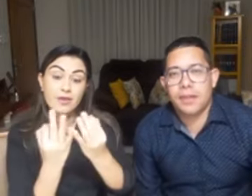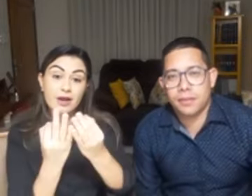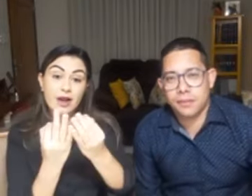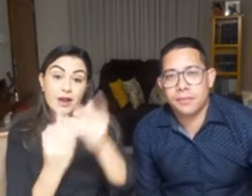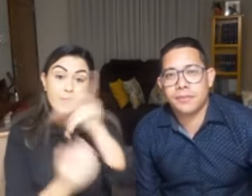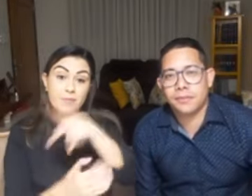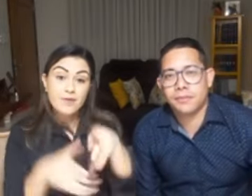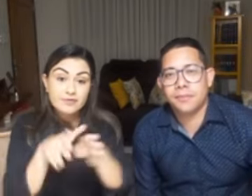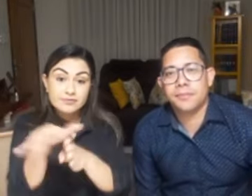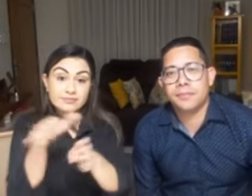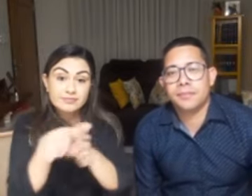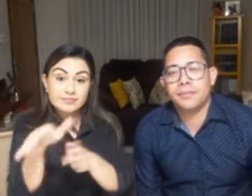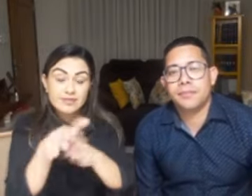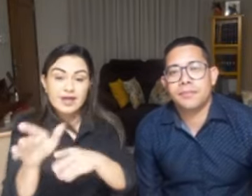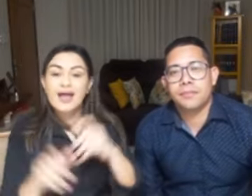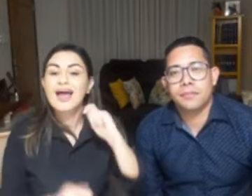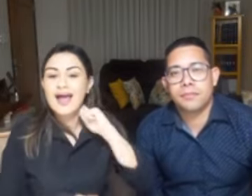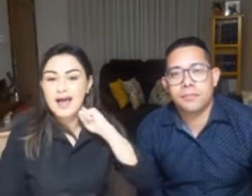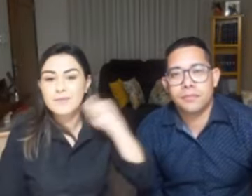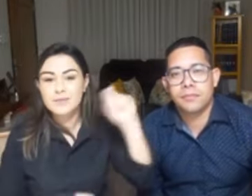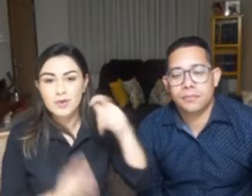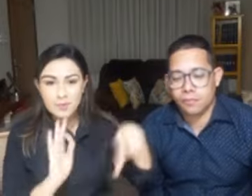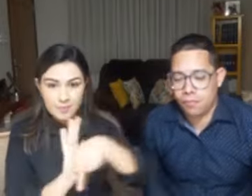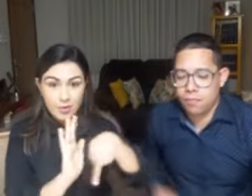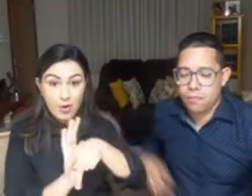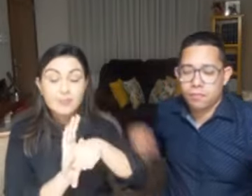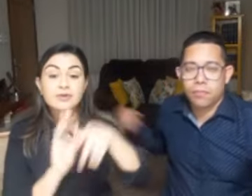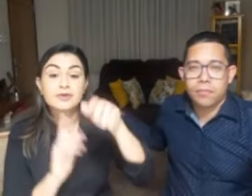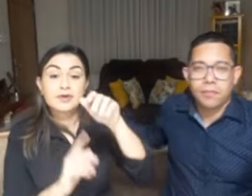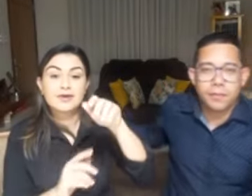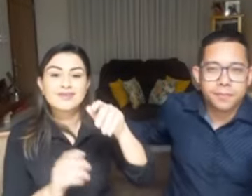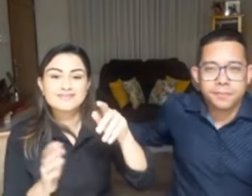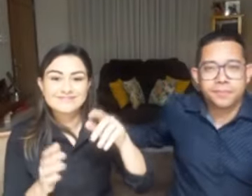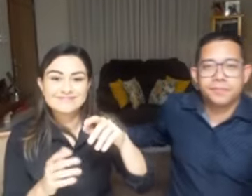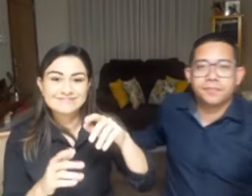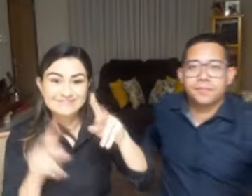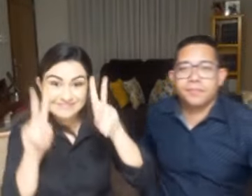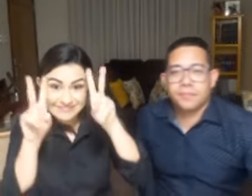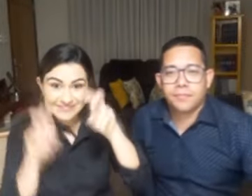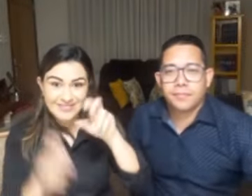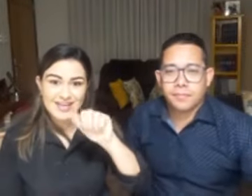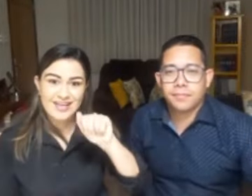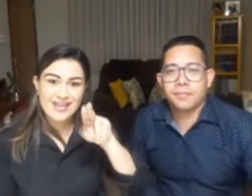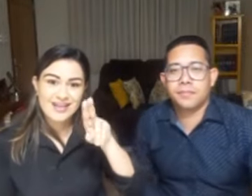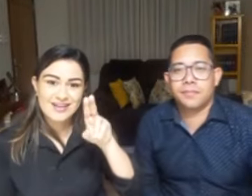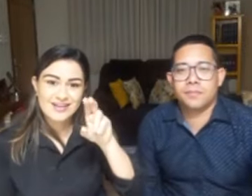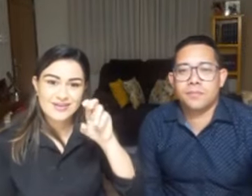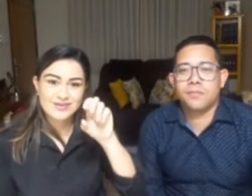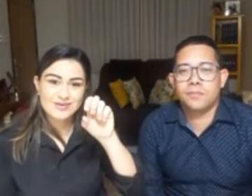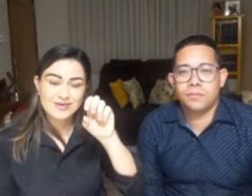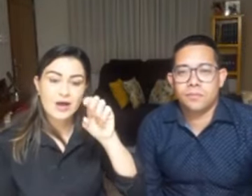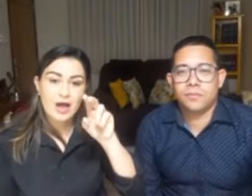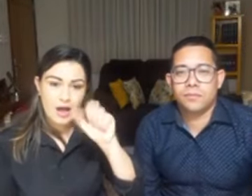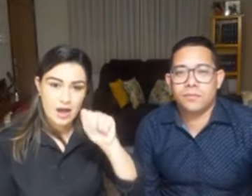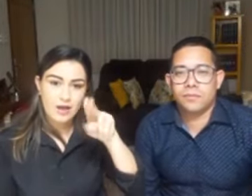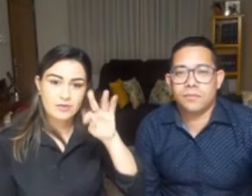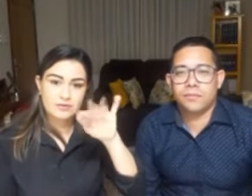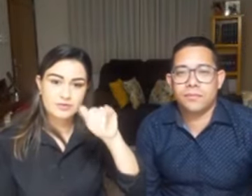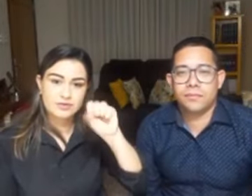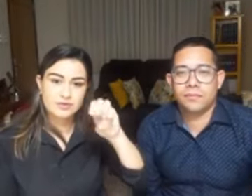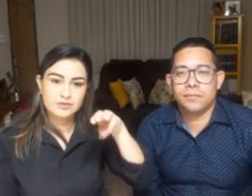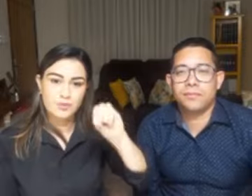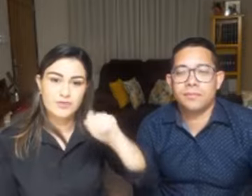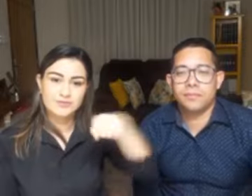Mês de abril é um mês todo dedicado, né, ao autismo. E nós, então, temos esse livro aqui, ó, né? Um